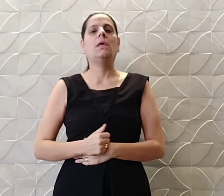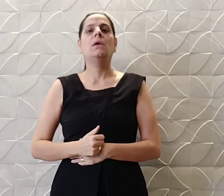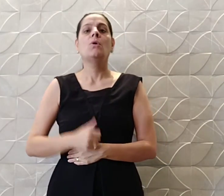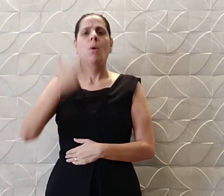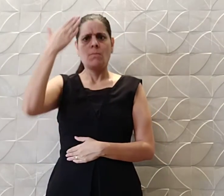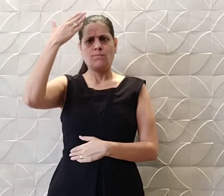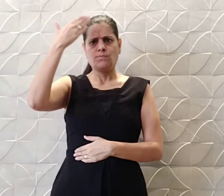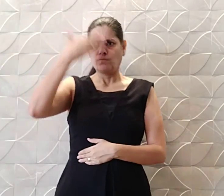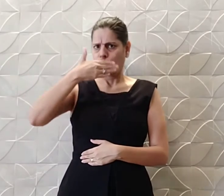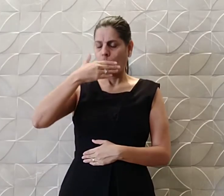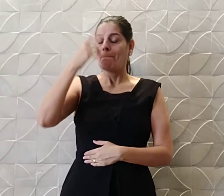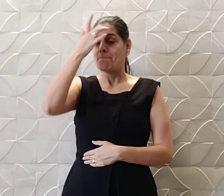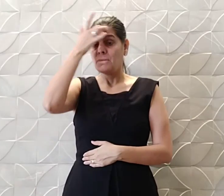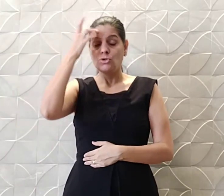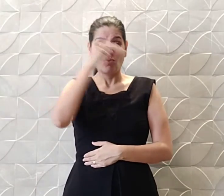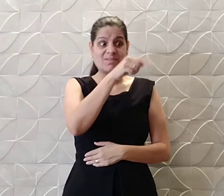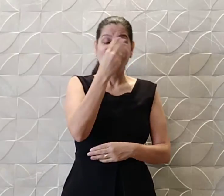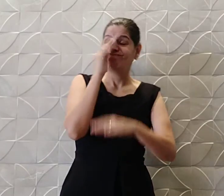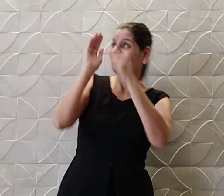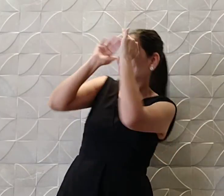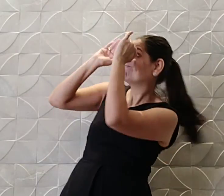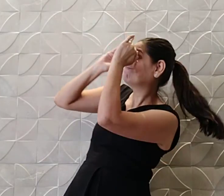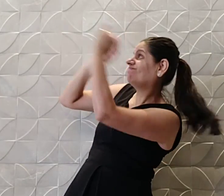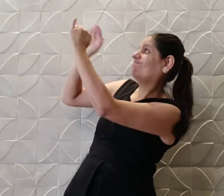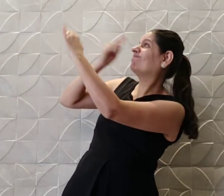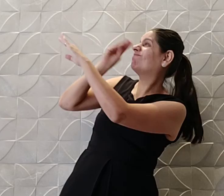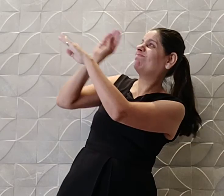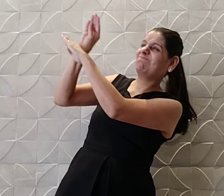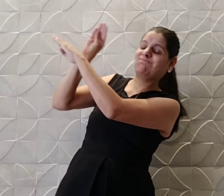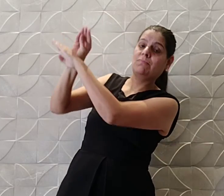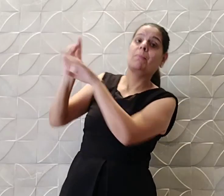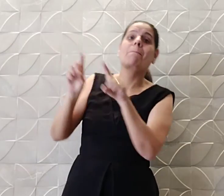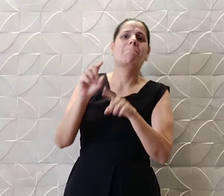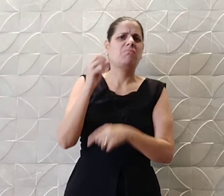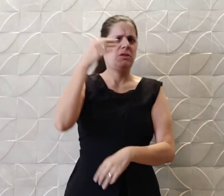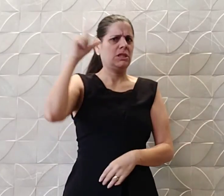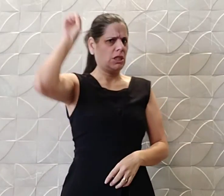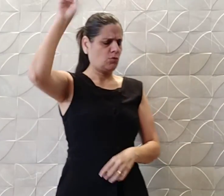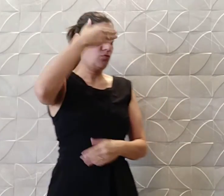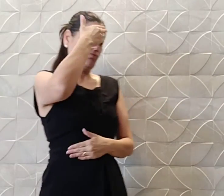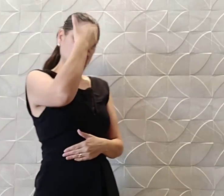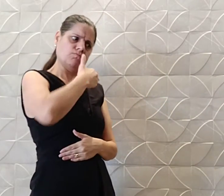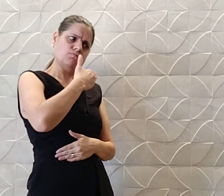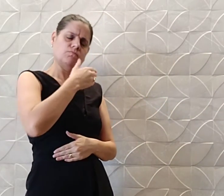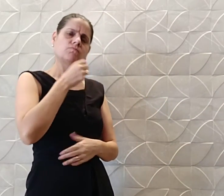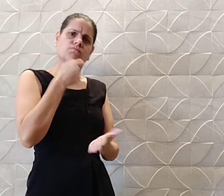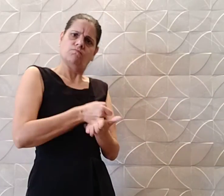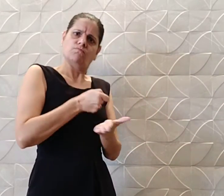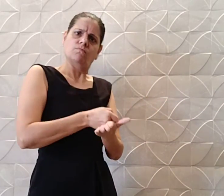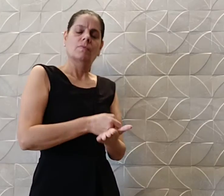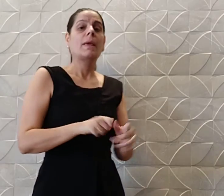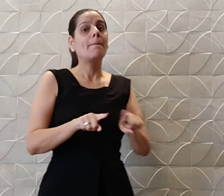lhe desobedecem, mas é bondoso com vocês, desde que continuem a confiar em sua